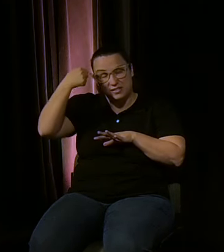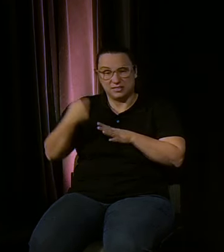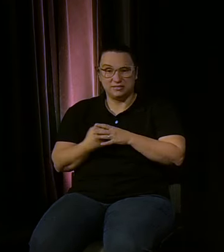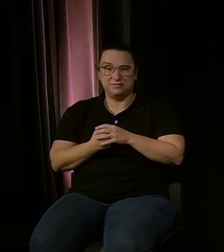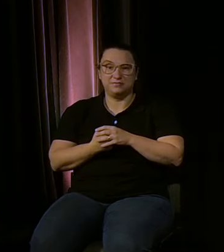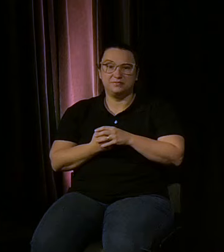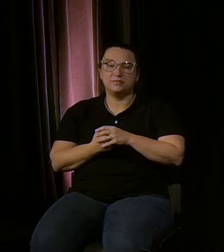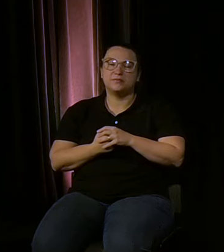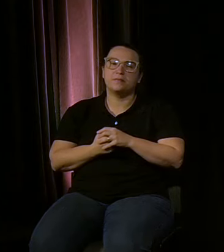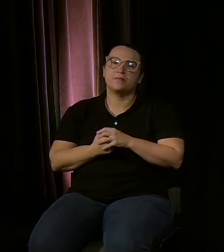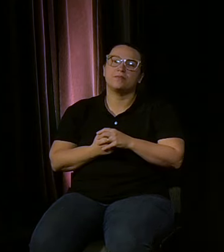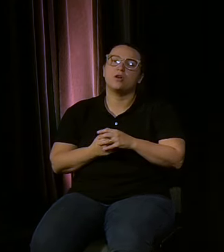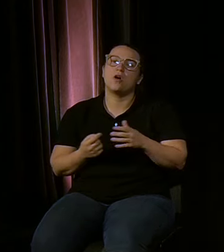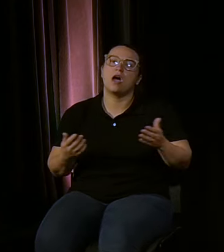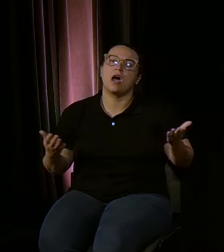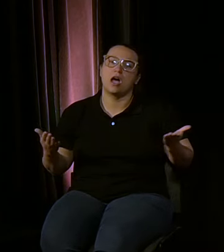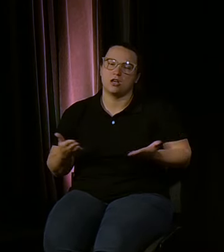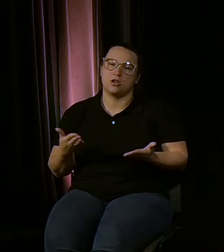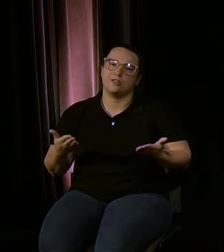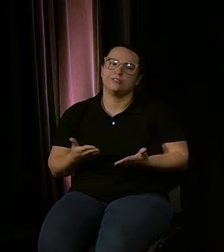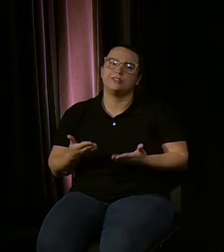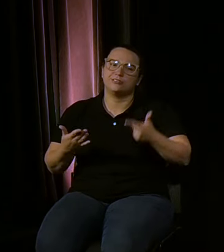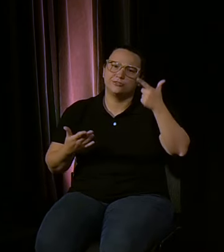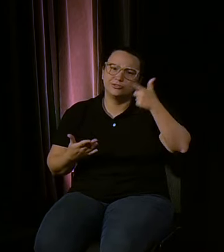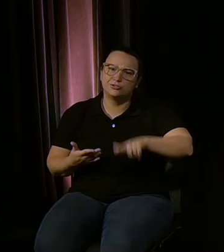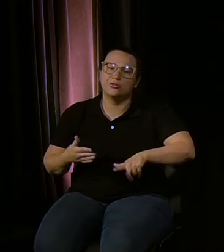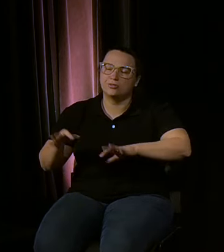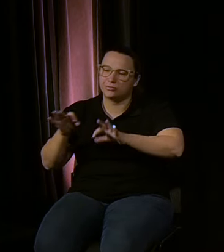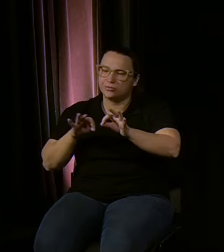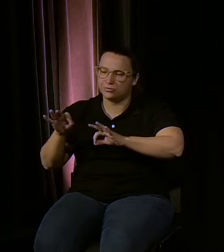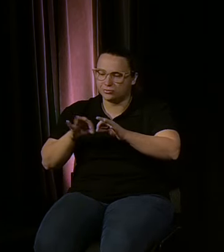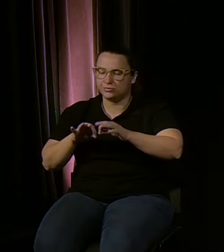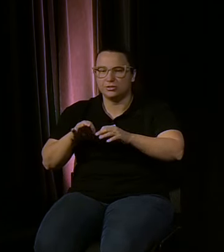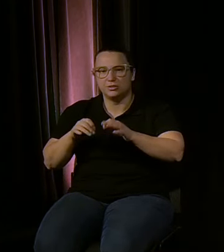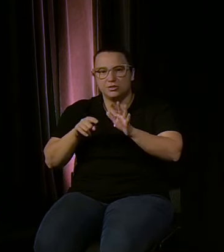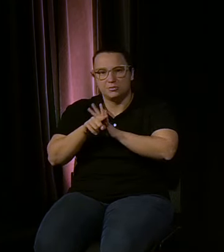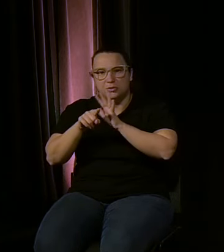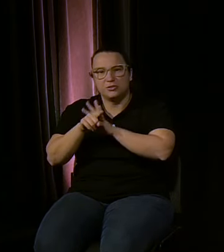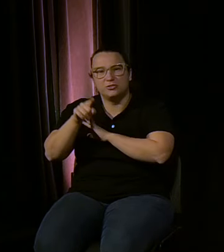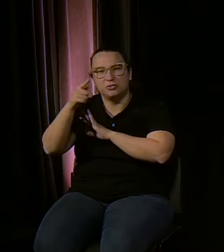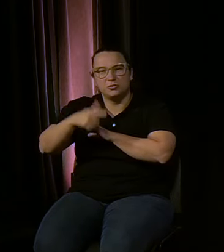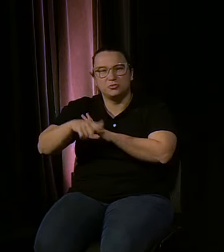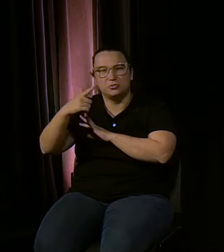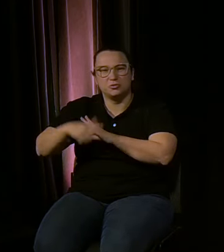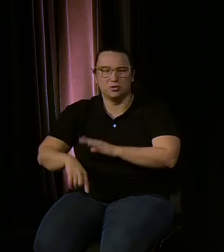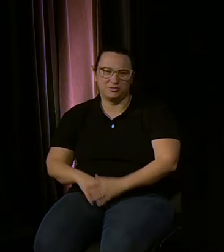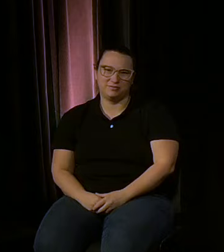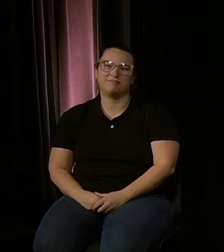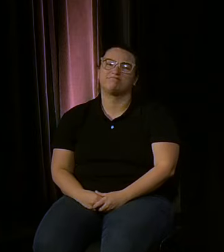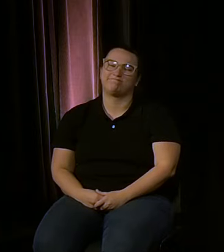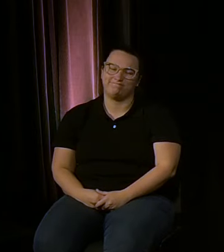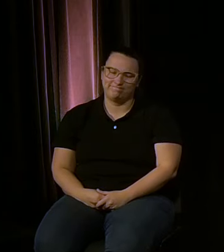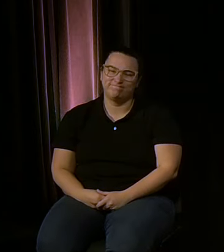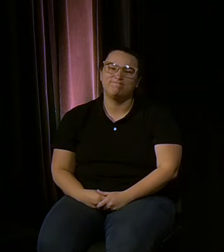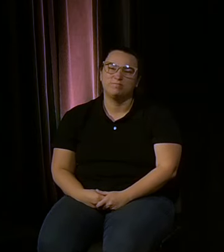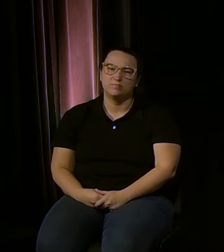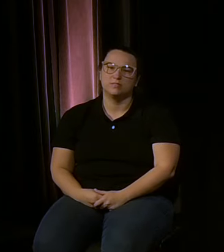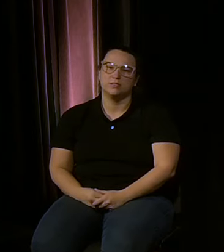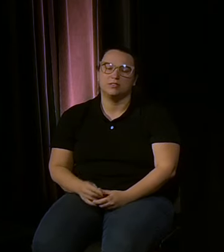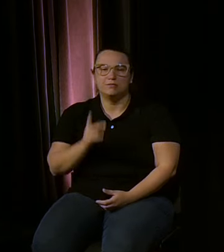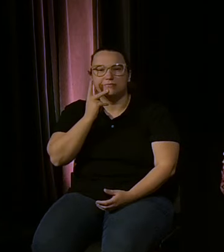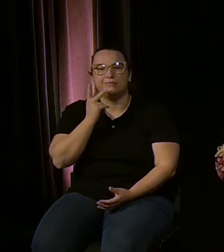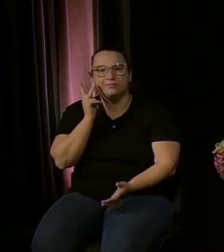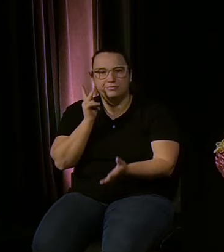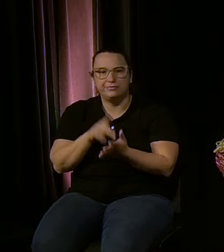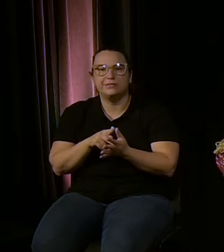está agora tendo que reelaborar tudo de novo, tendo que